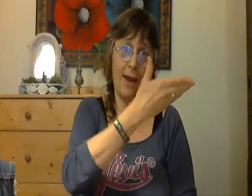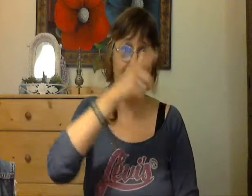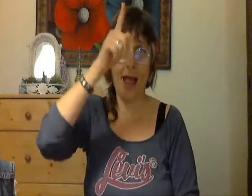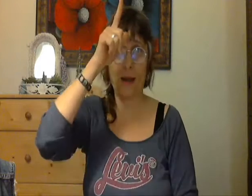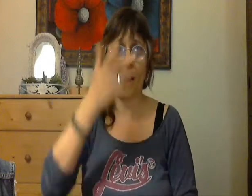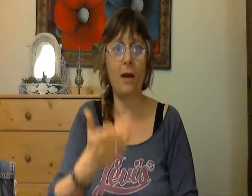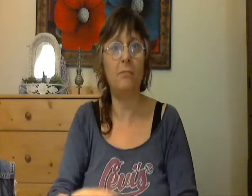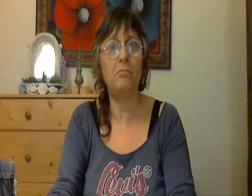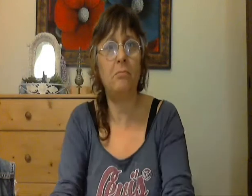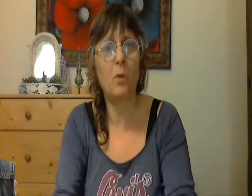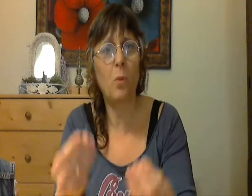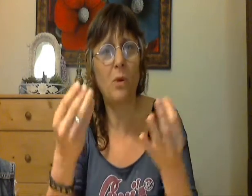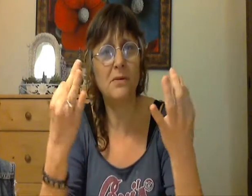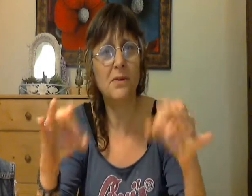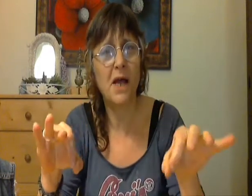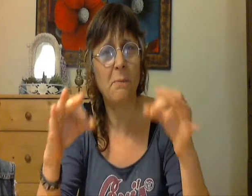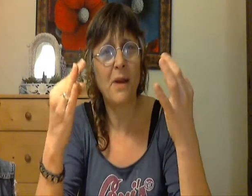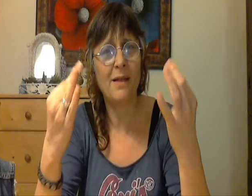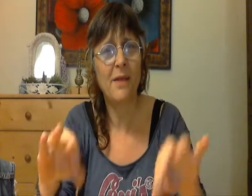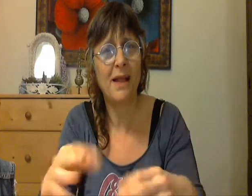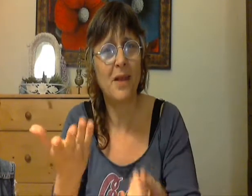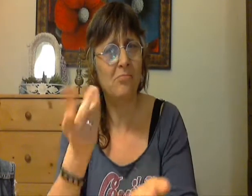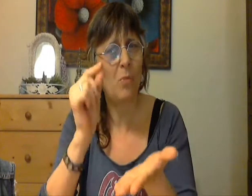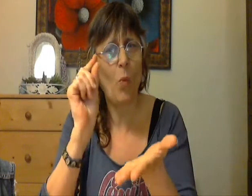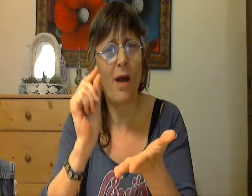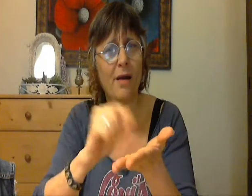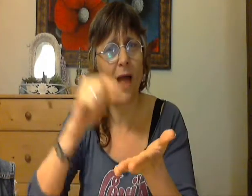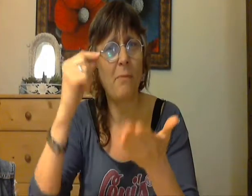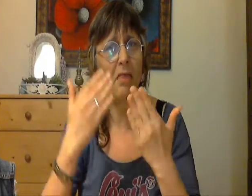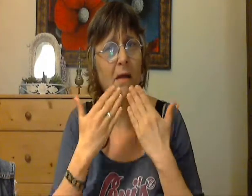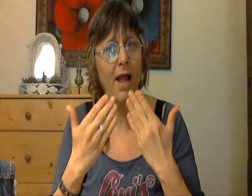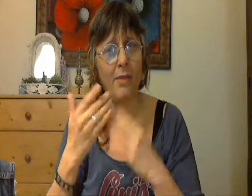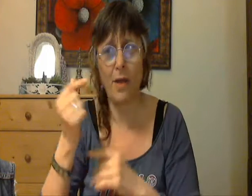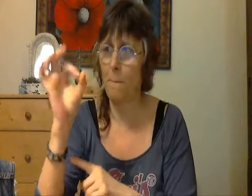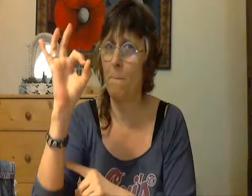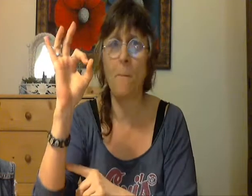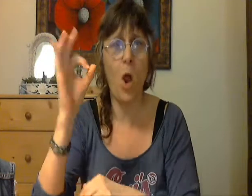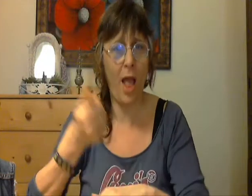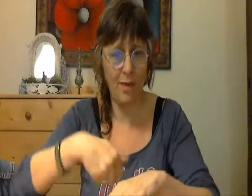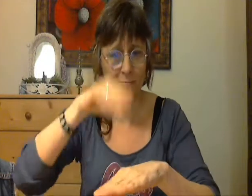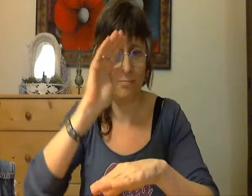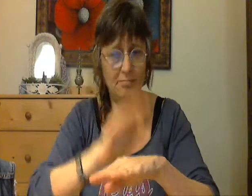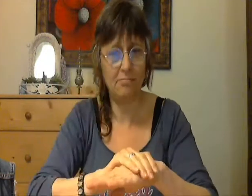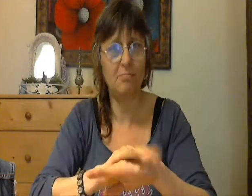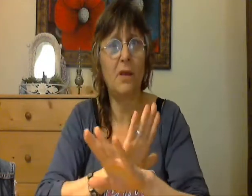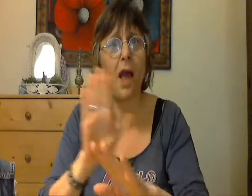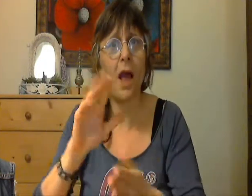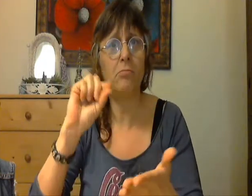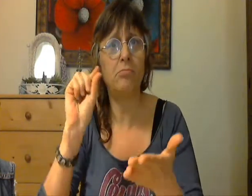ida que no estuvimos bien. Por lo tanto, yo creo que de lo que debemos coger de esa eliminatoria es saber que mañana en la ida,